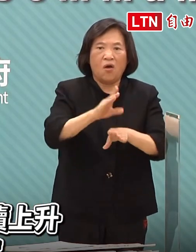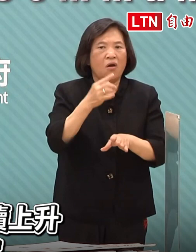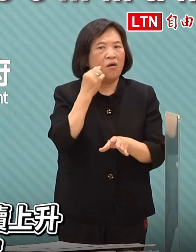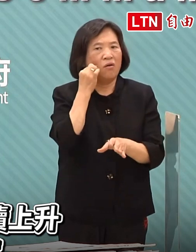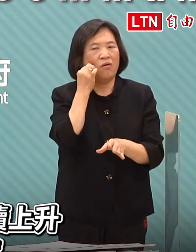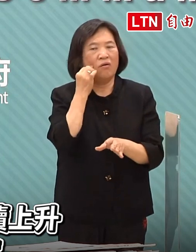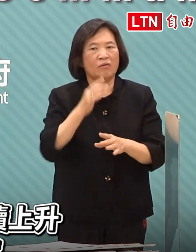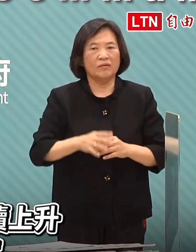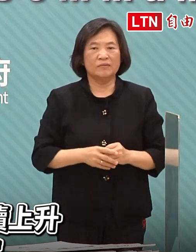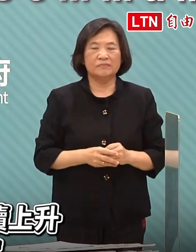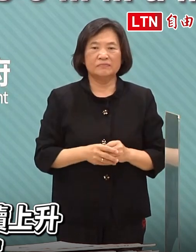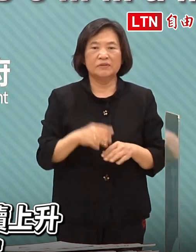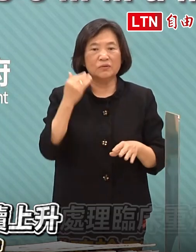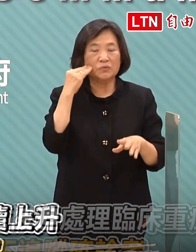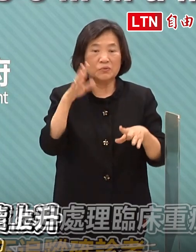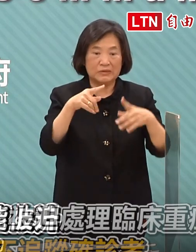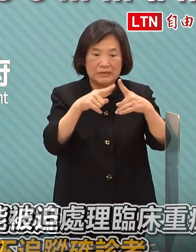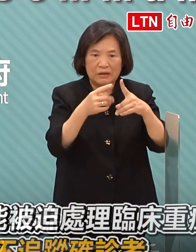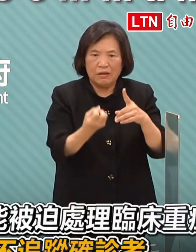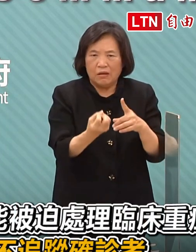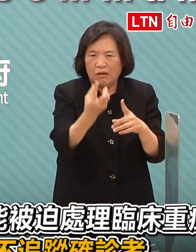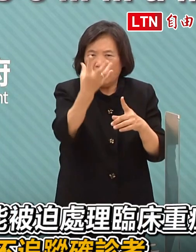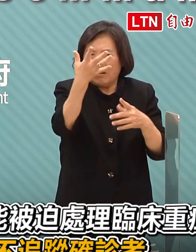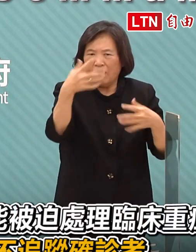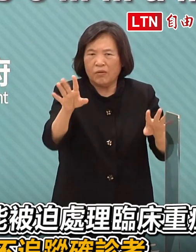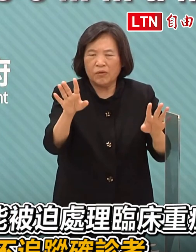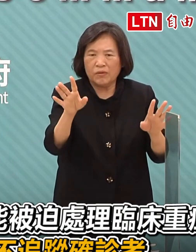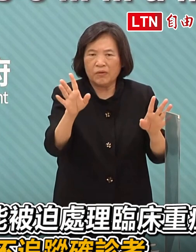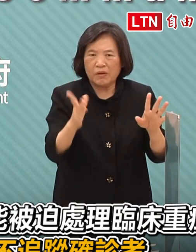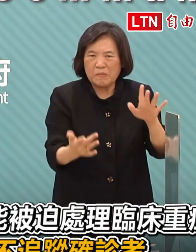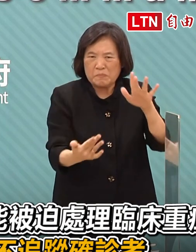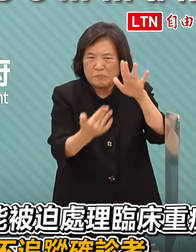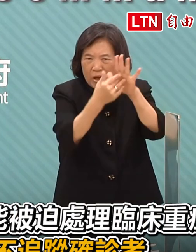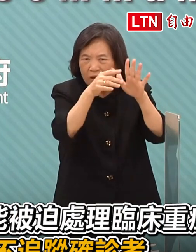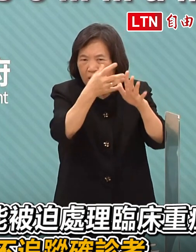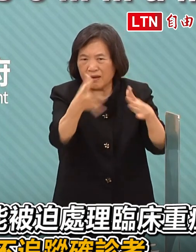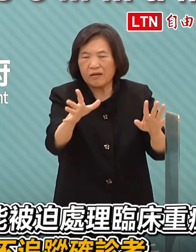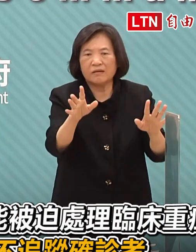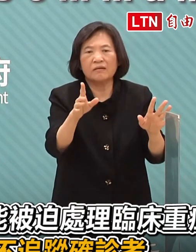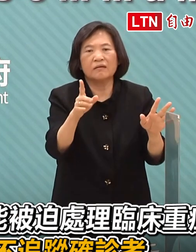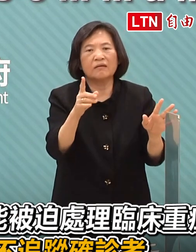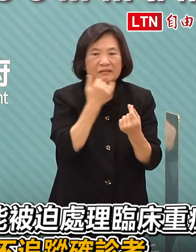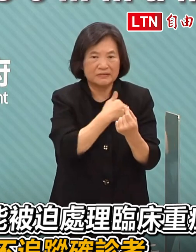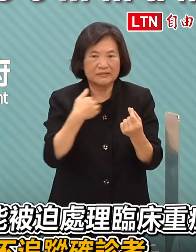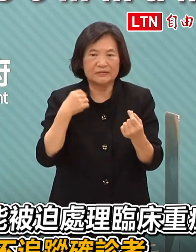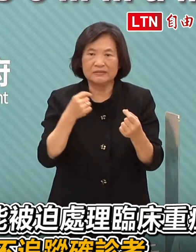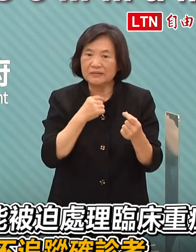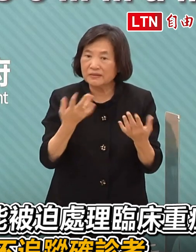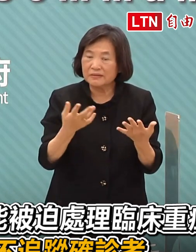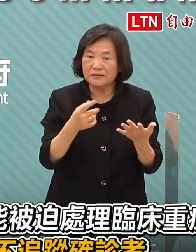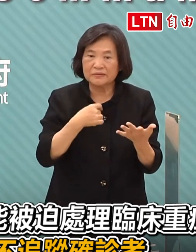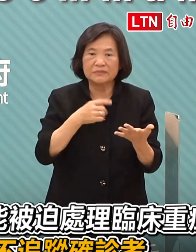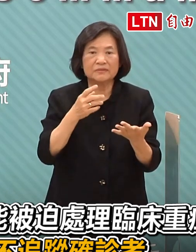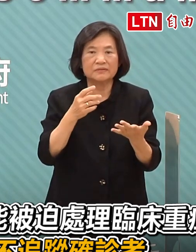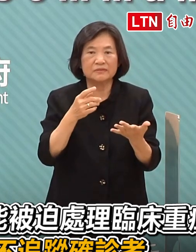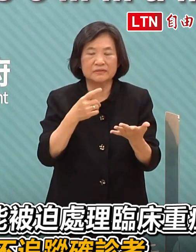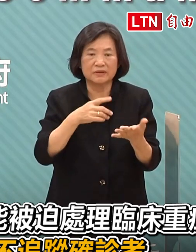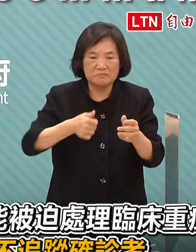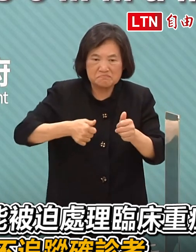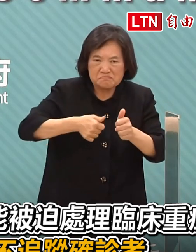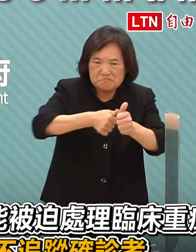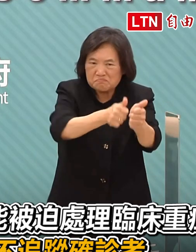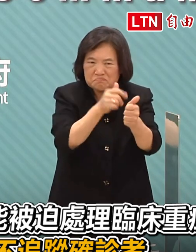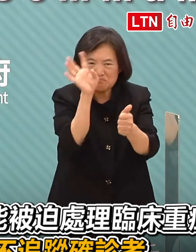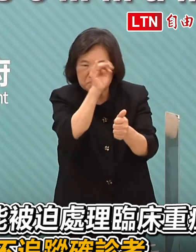到一定程度的时候，我们被迫为就是只有处理临床重症，那时候就真的不易调不框